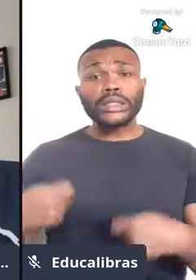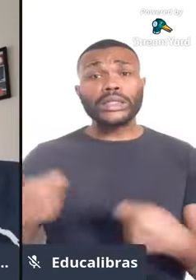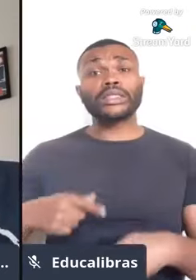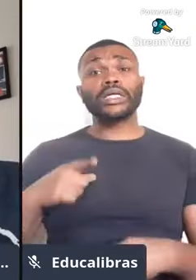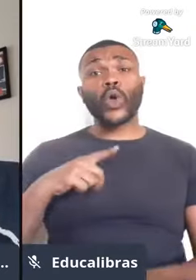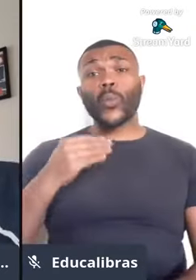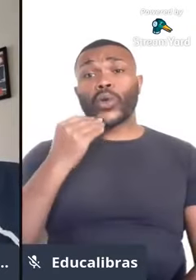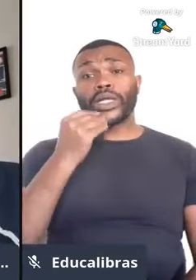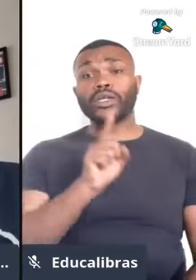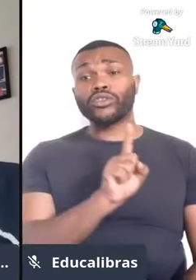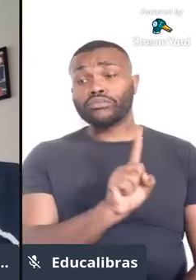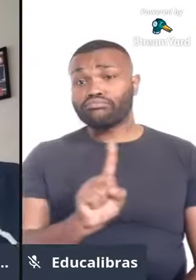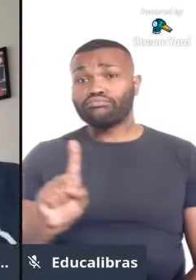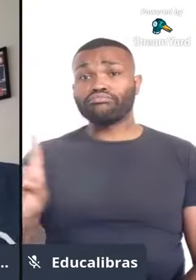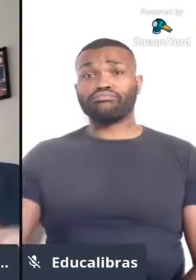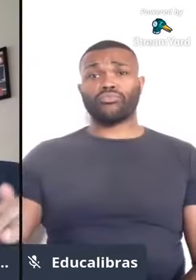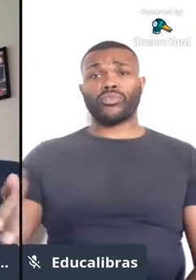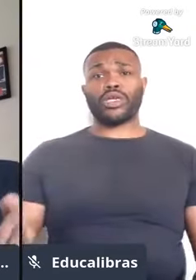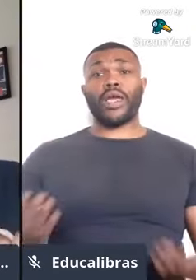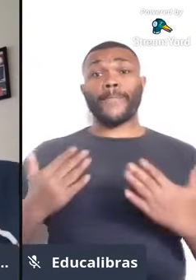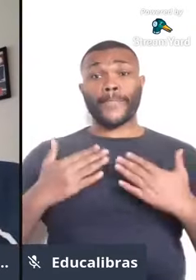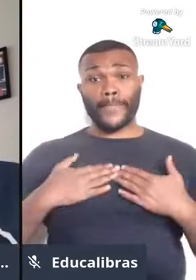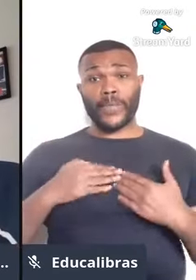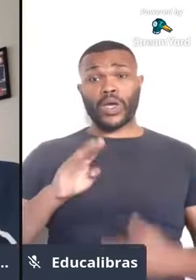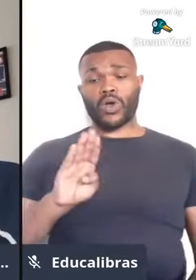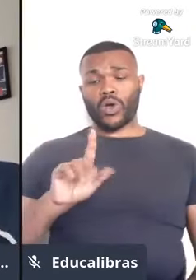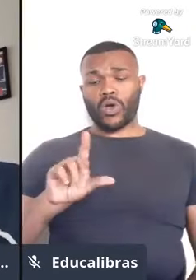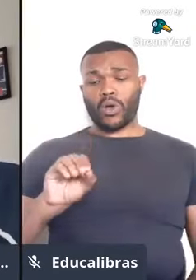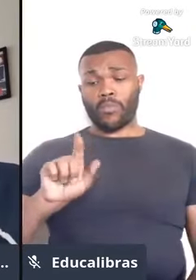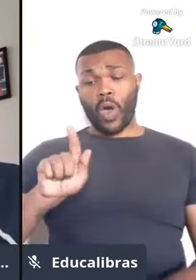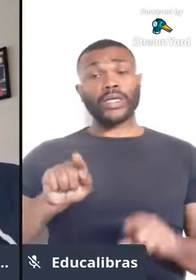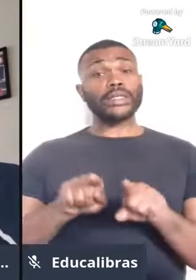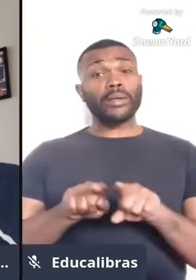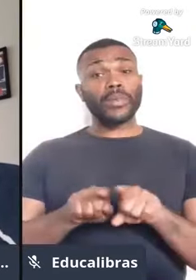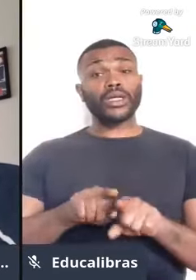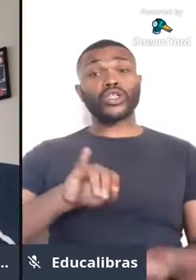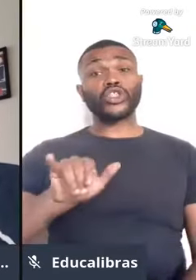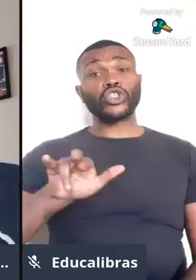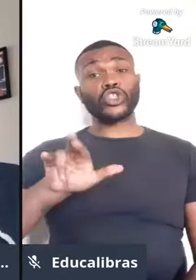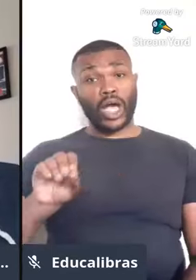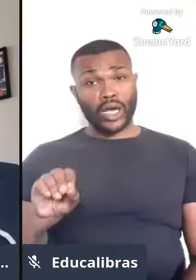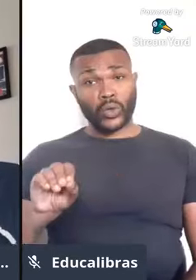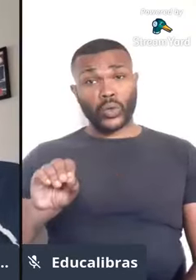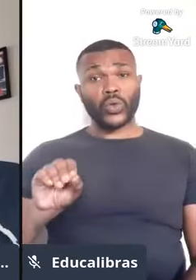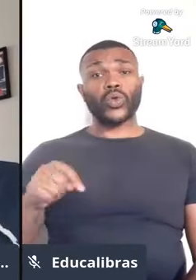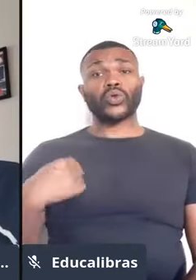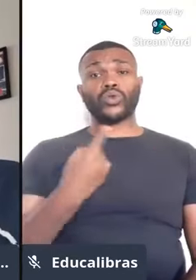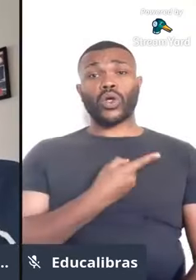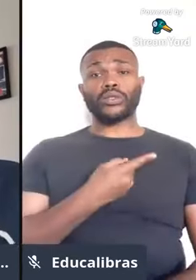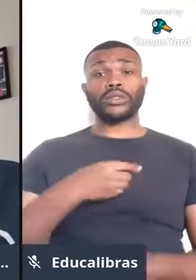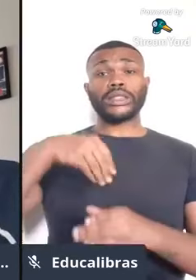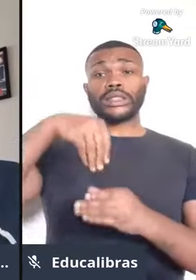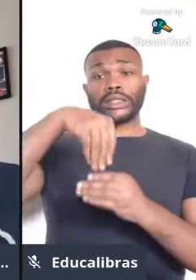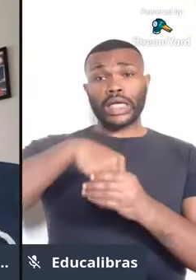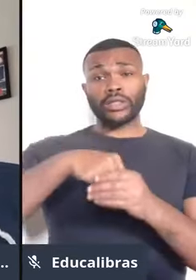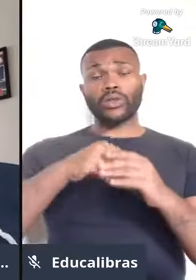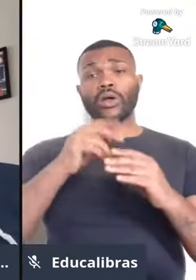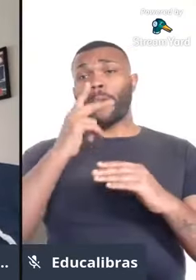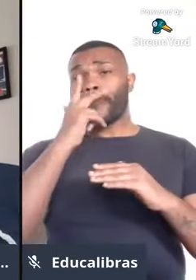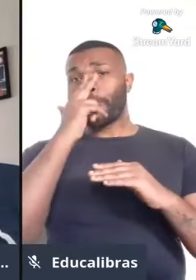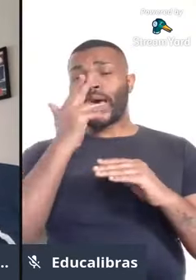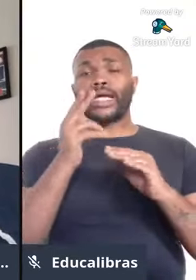meu blog, o blog do Jairo, a gente flutua nos veículos. A gente está lá dentro daquele universo, flutuando. Mas a